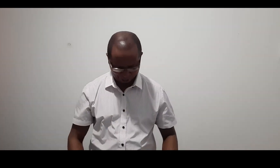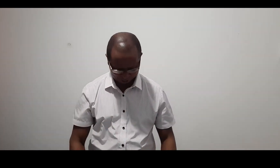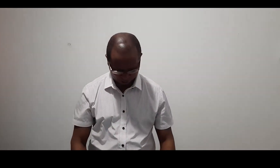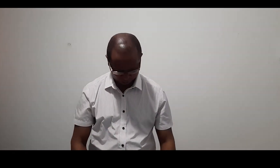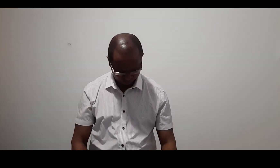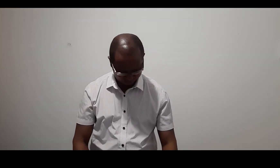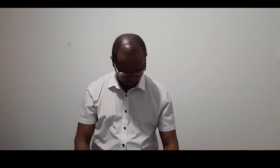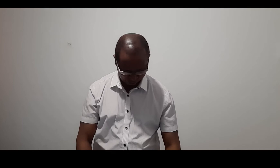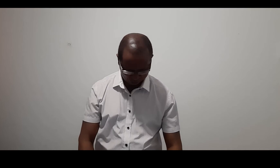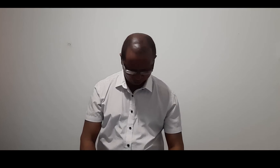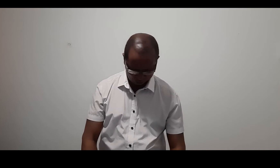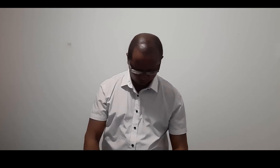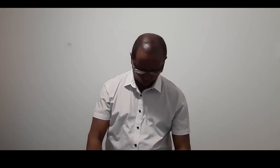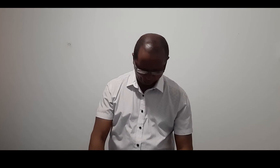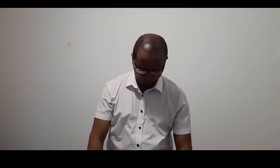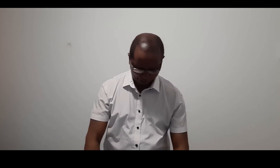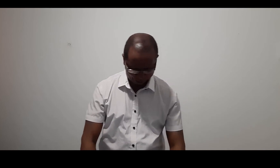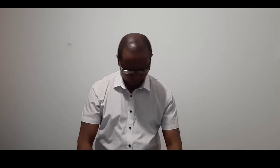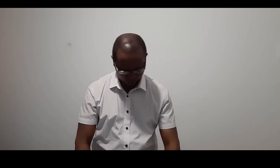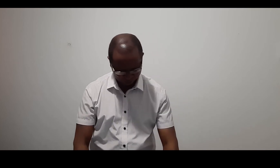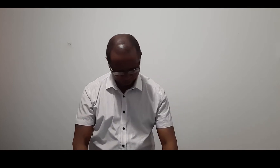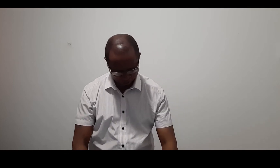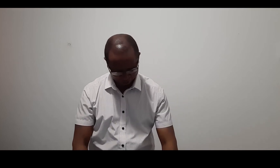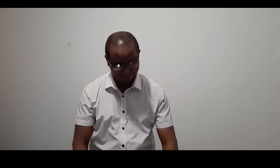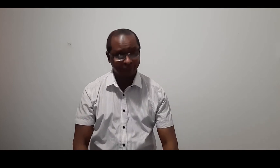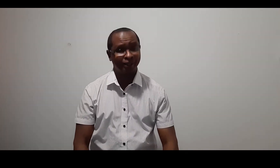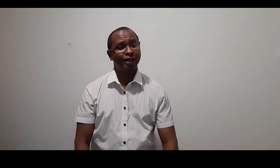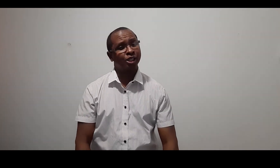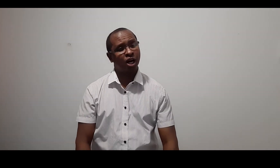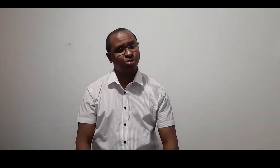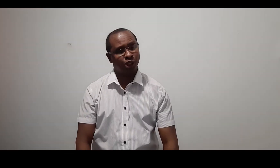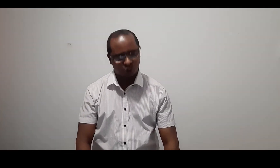maty zany de ny fonao zany toeran'ilay jesosy nitsangana tamy maty ka sarobidy loatra